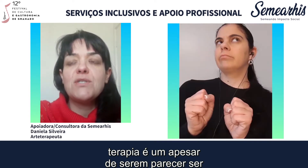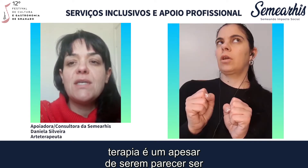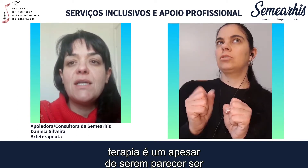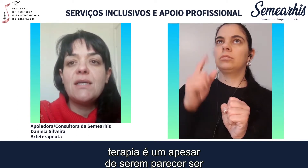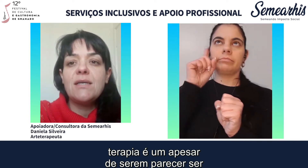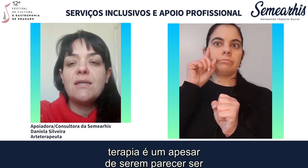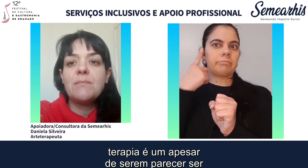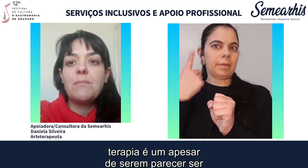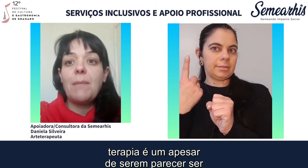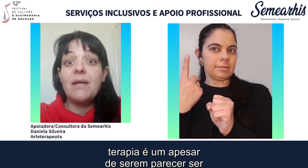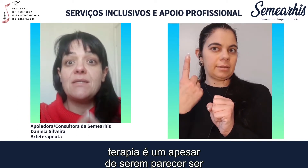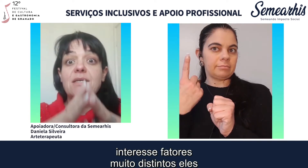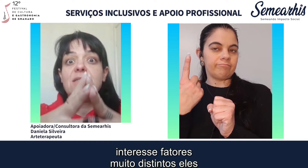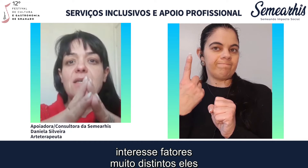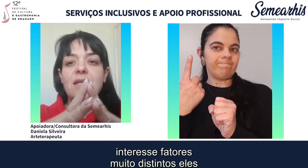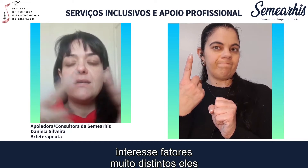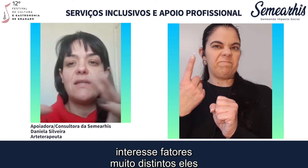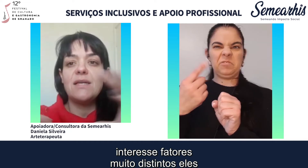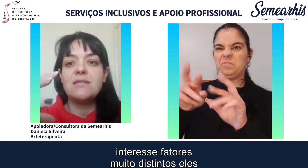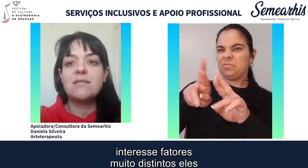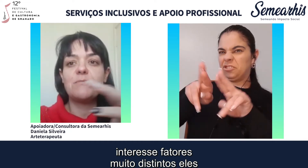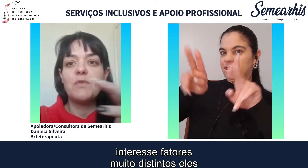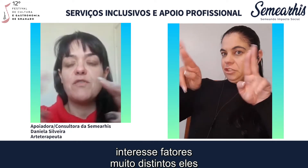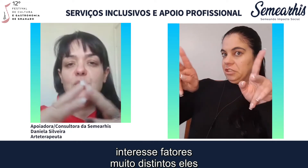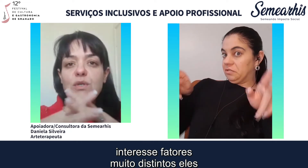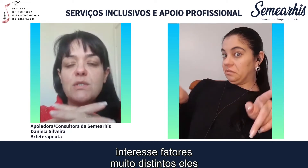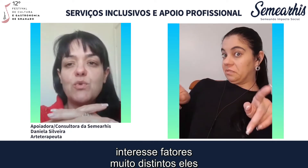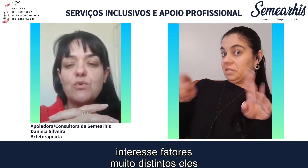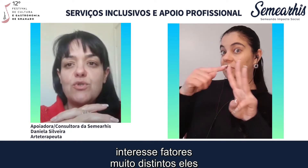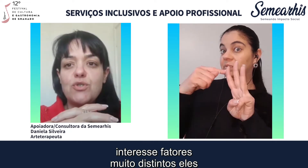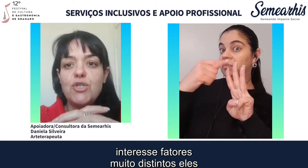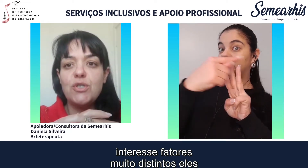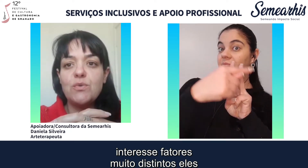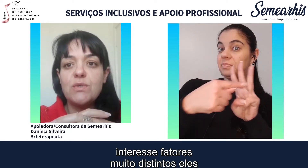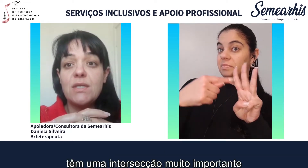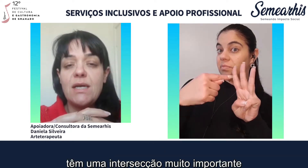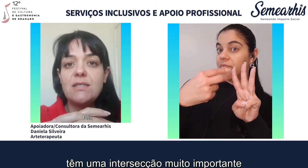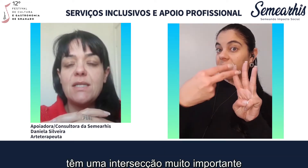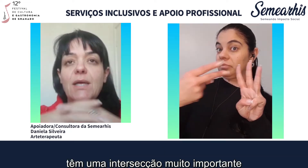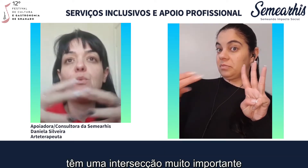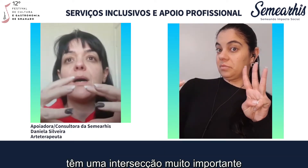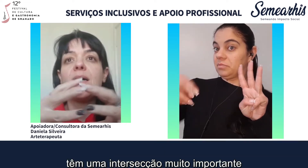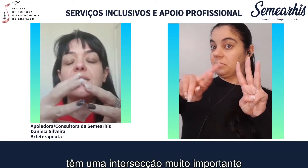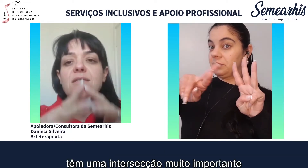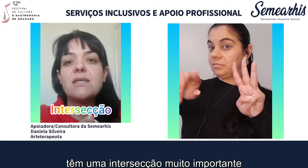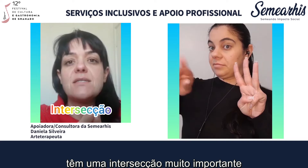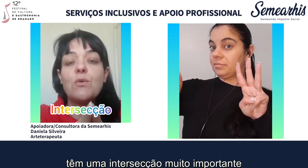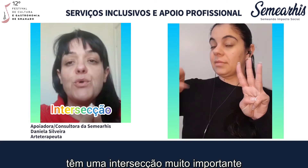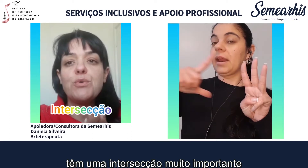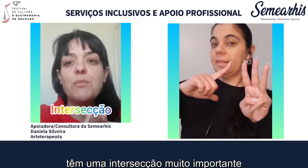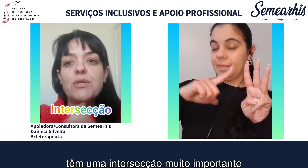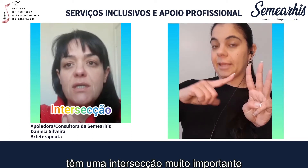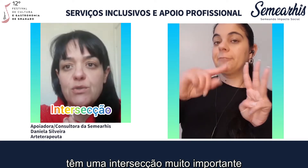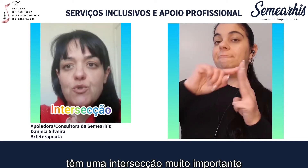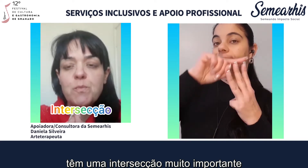Apesar de parecer serem três fatores muito distintos, eles têm uma intersecção